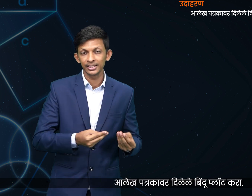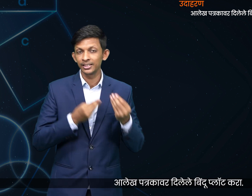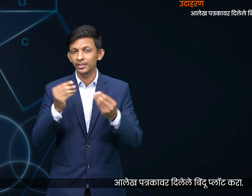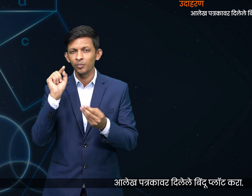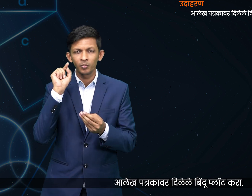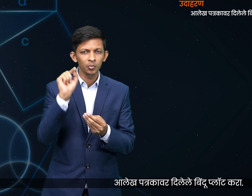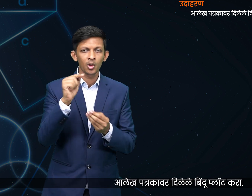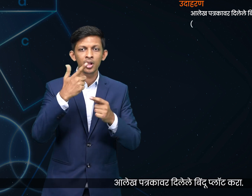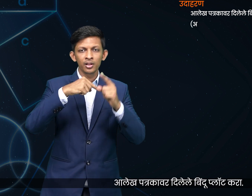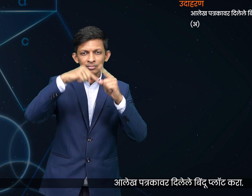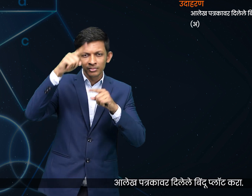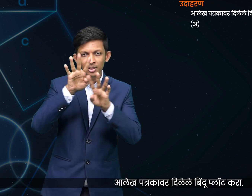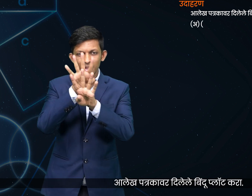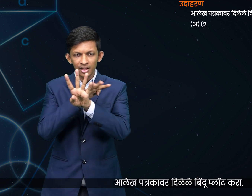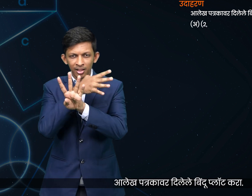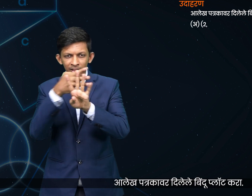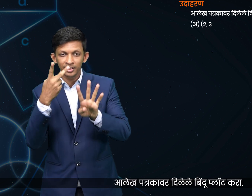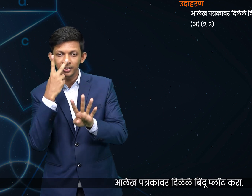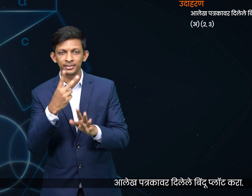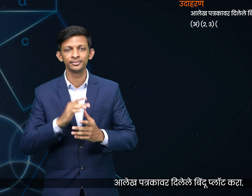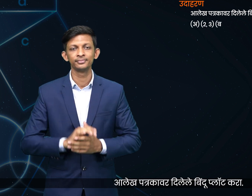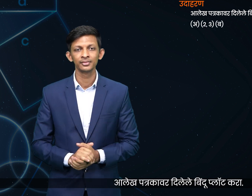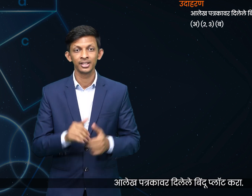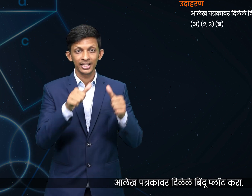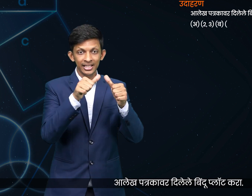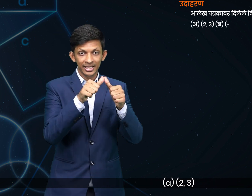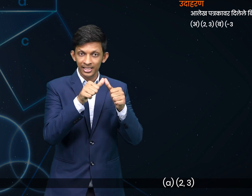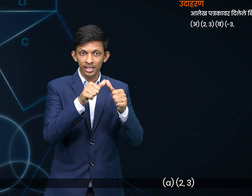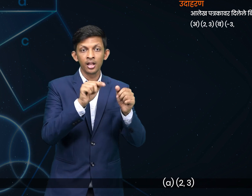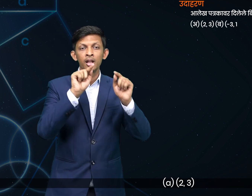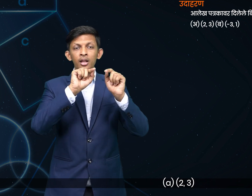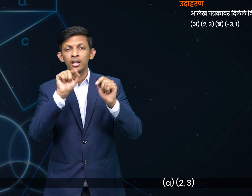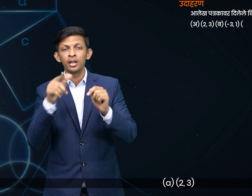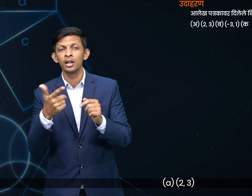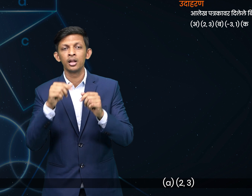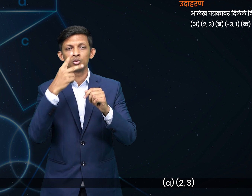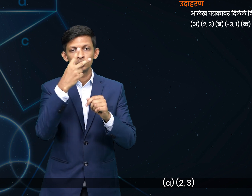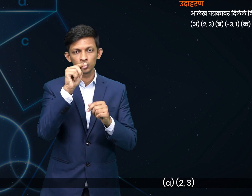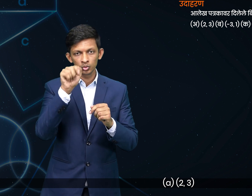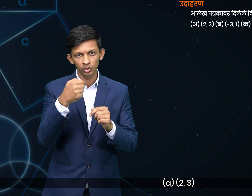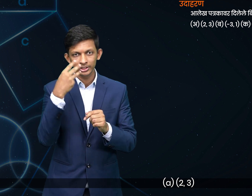आलेख पत्रकावर दिलेले बिंदू प्लॉट करा. 2, 3